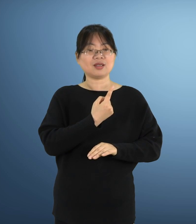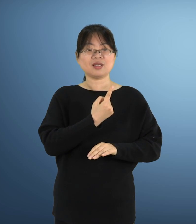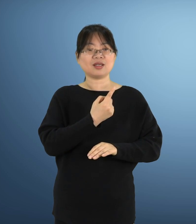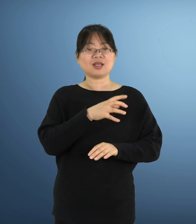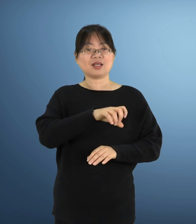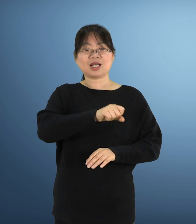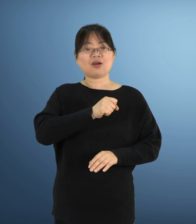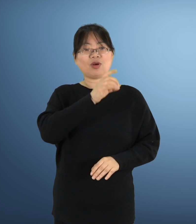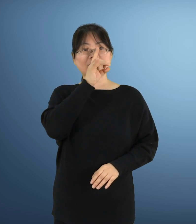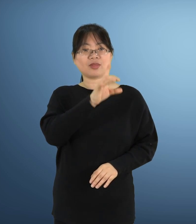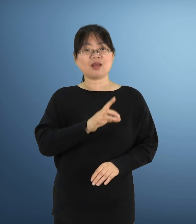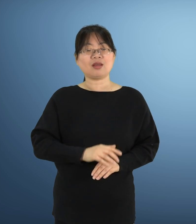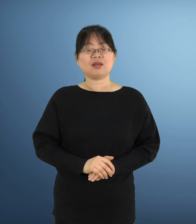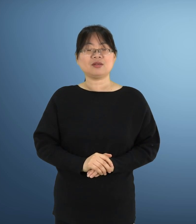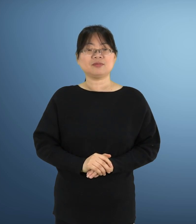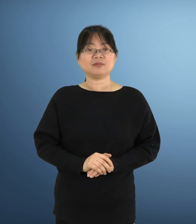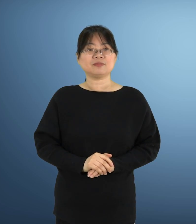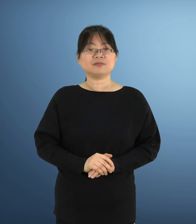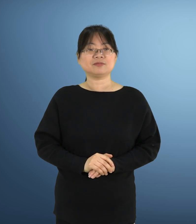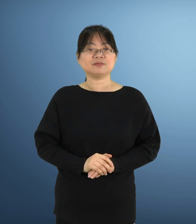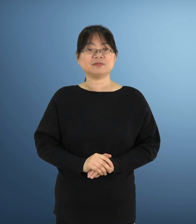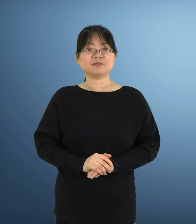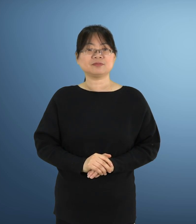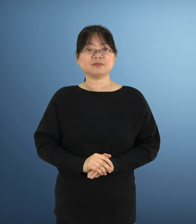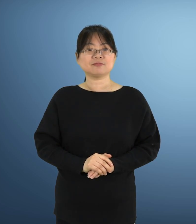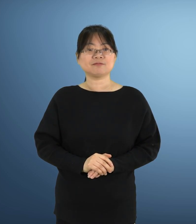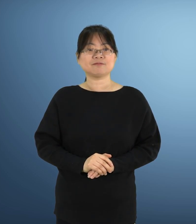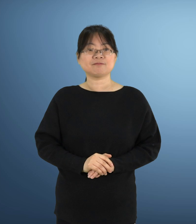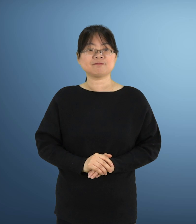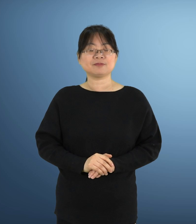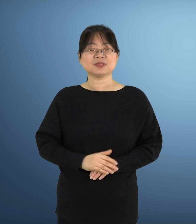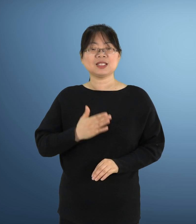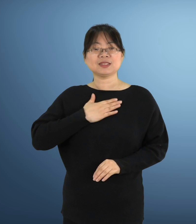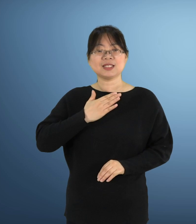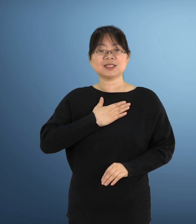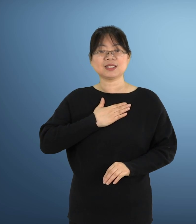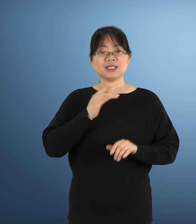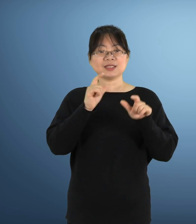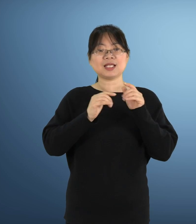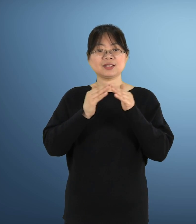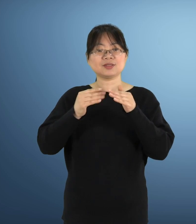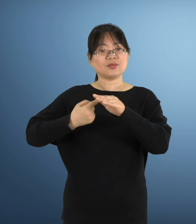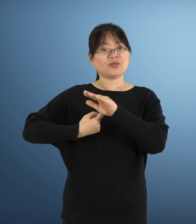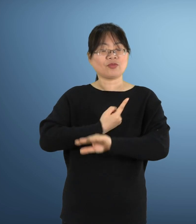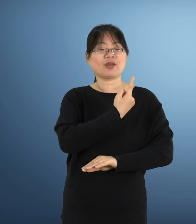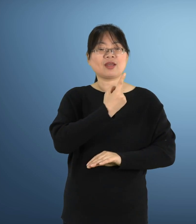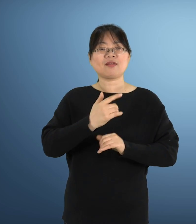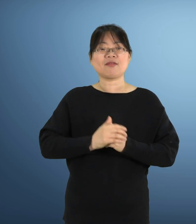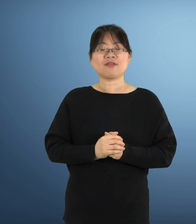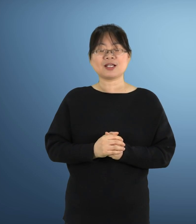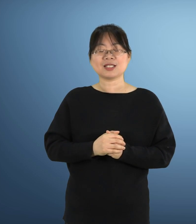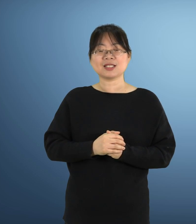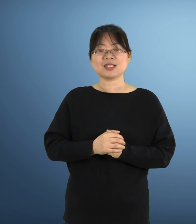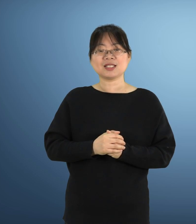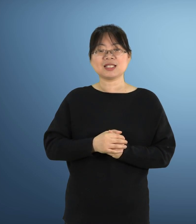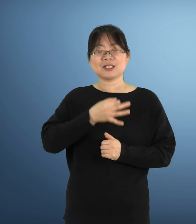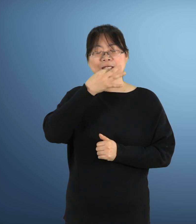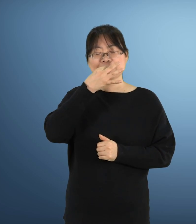됩니다. 보유해서는 안 됩니다. 자기가 살 집 외에는